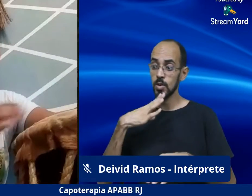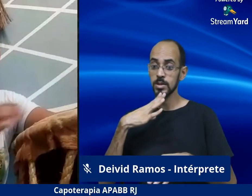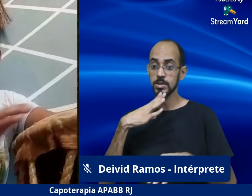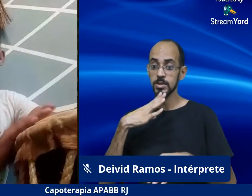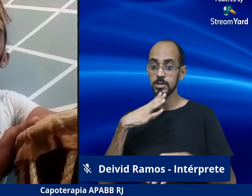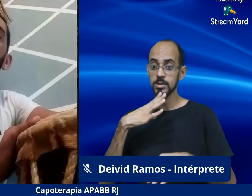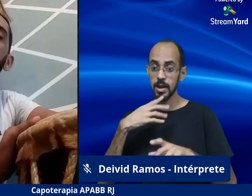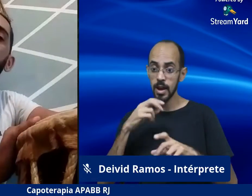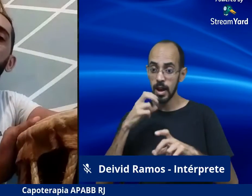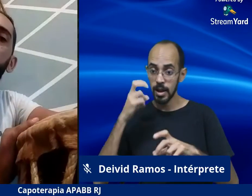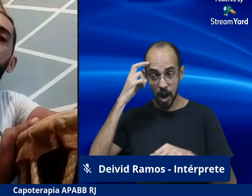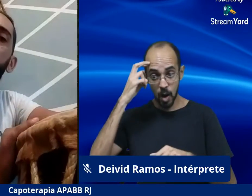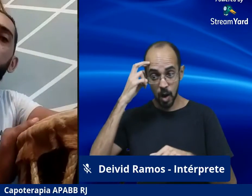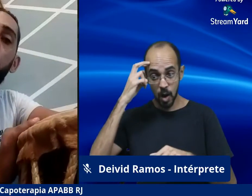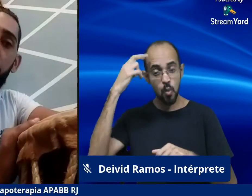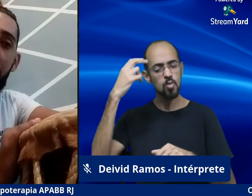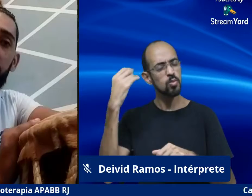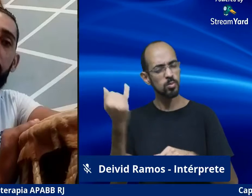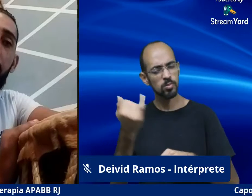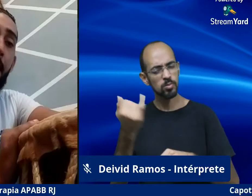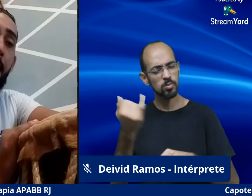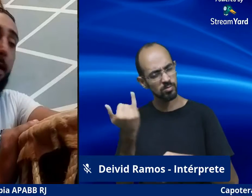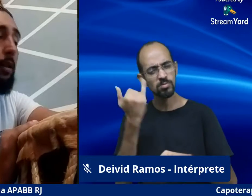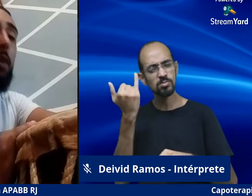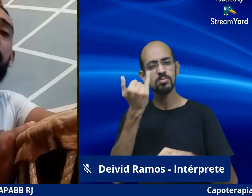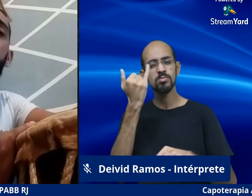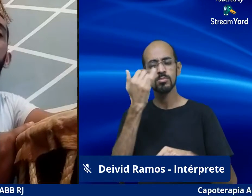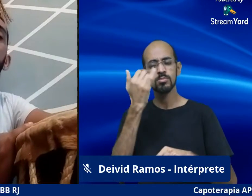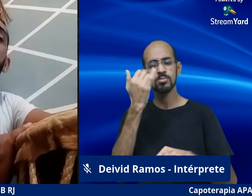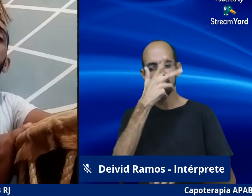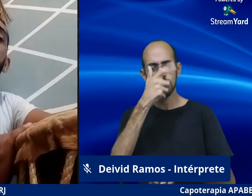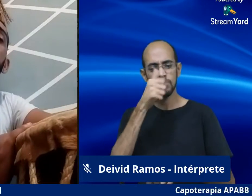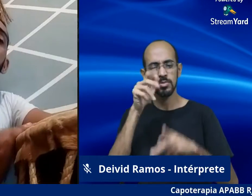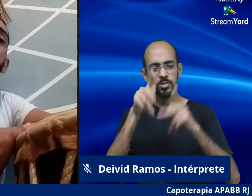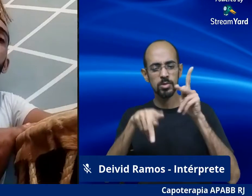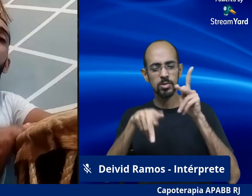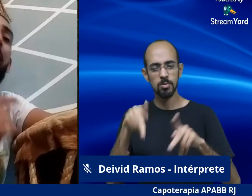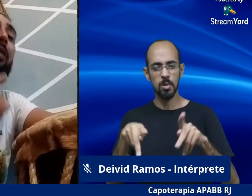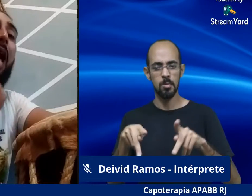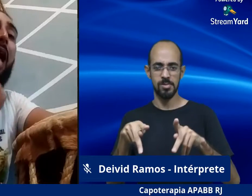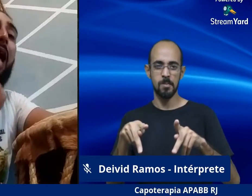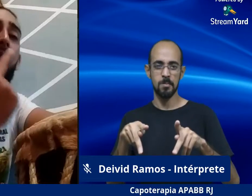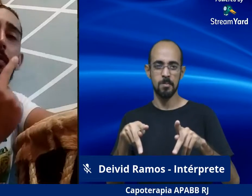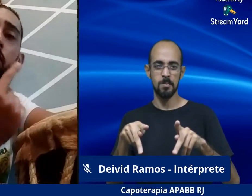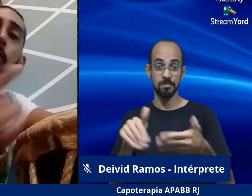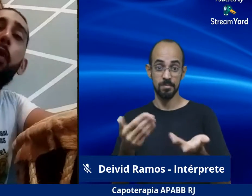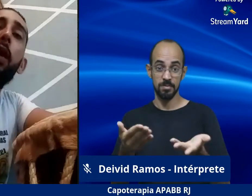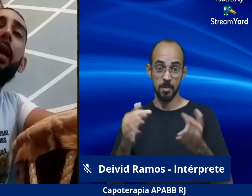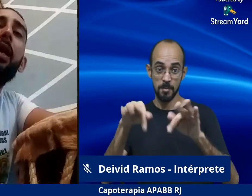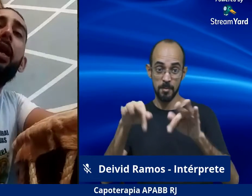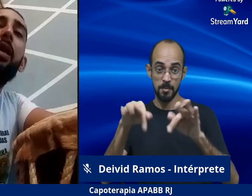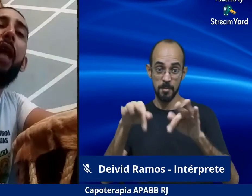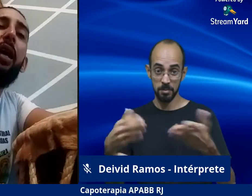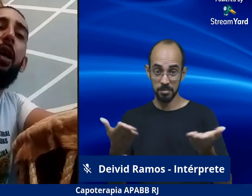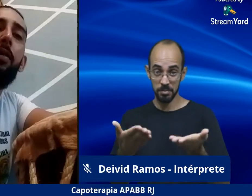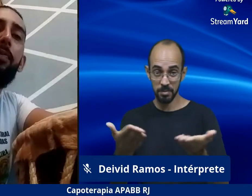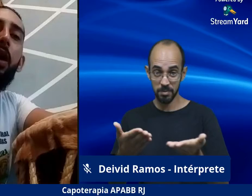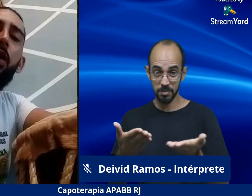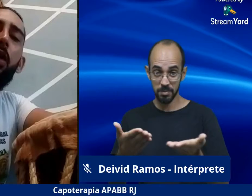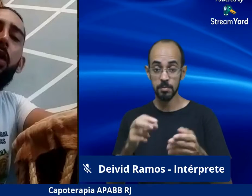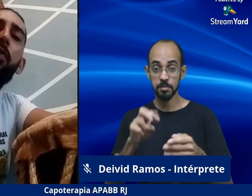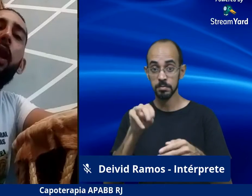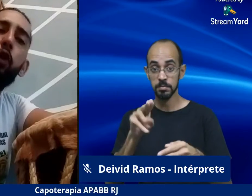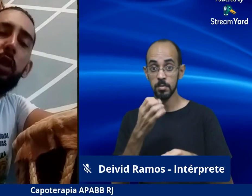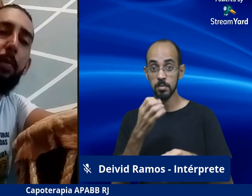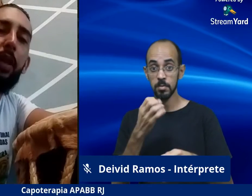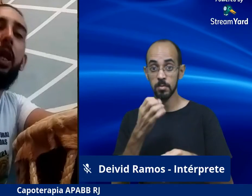e das manifestações populares. Então, para terminar, eu vou cantar um poema que está aqui,